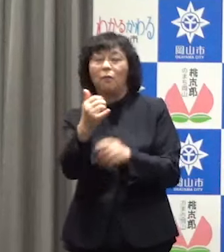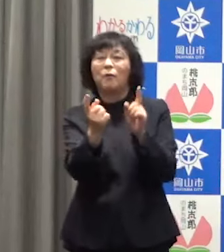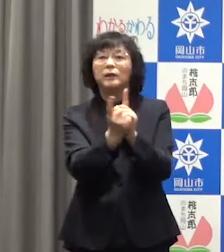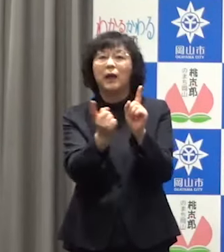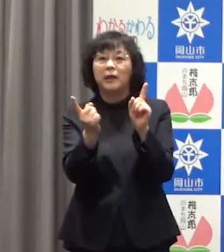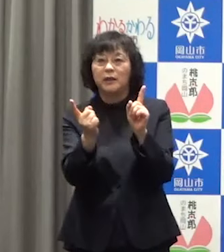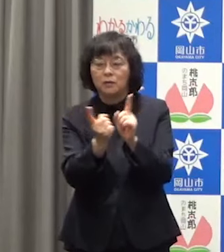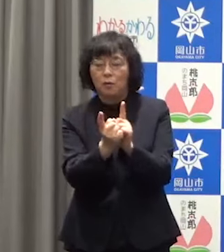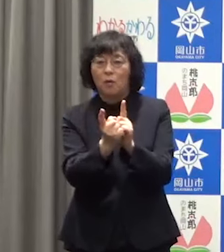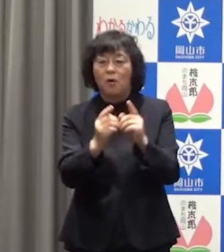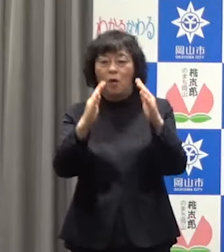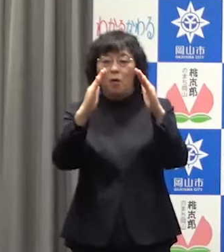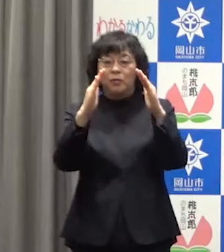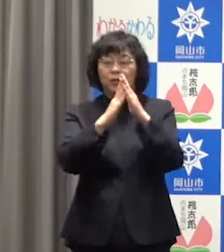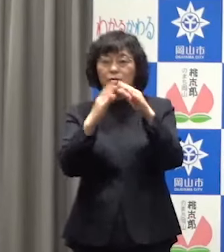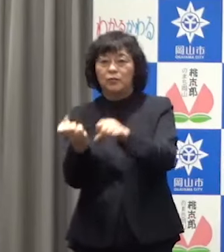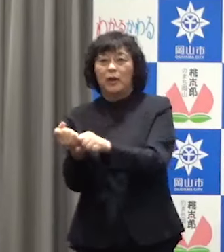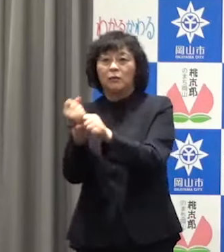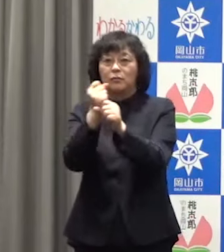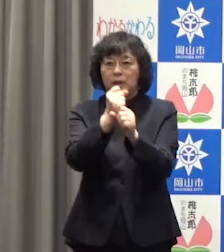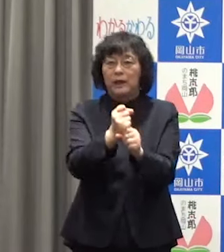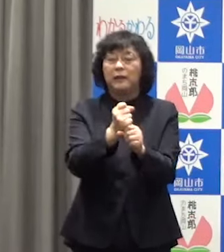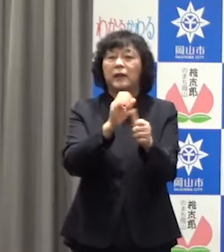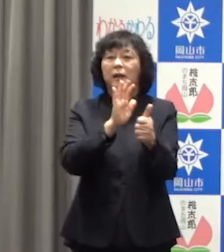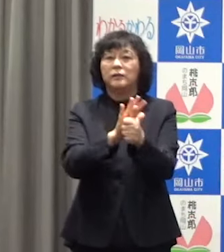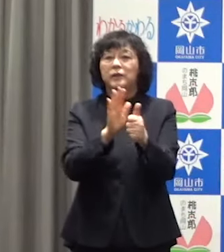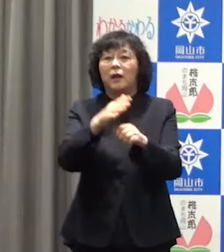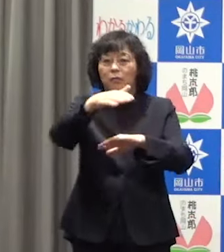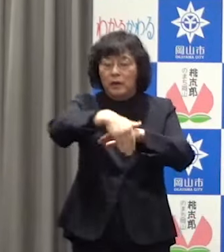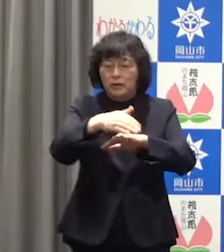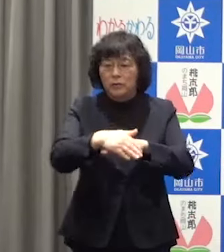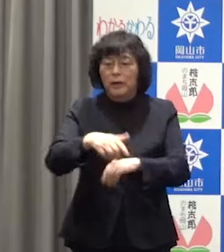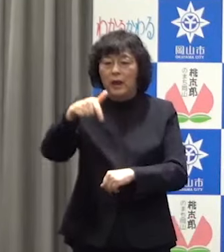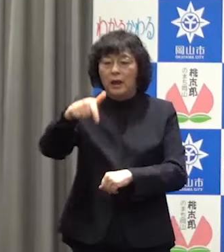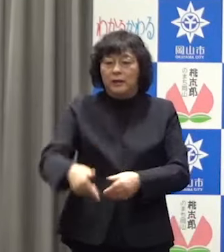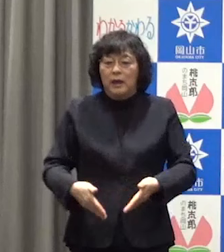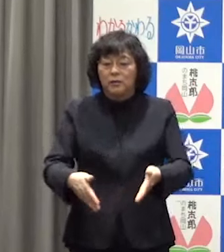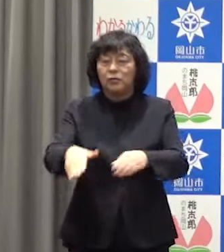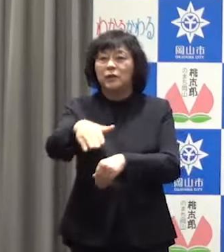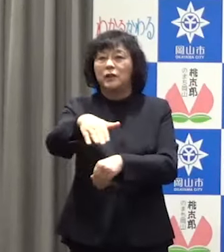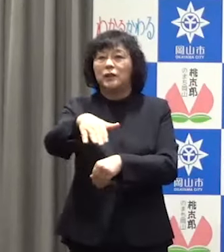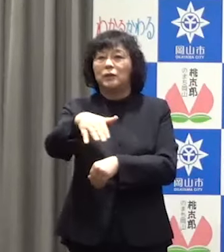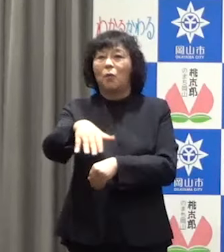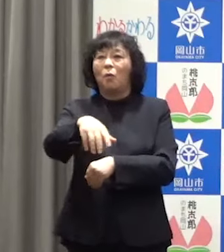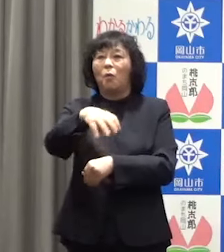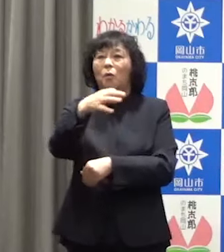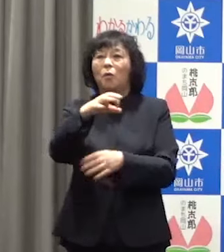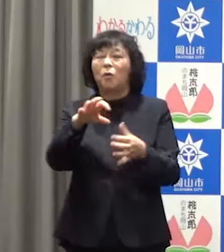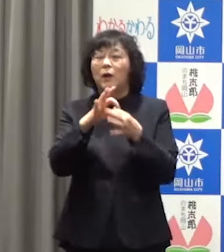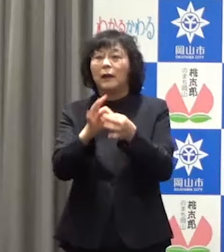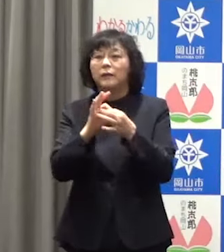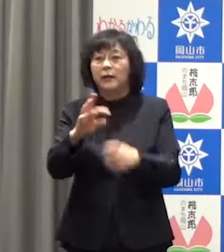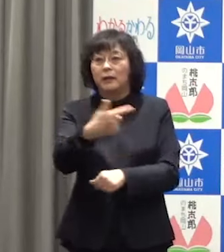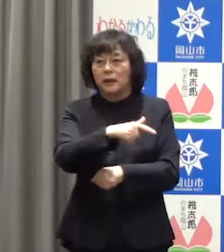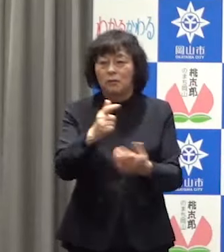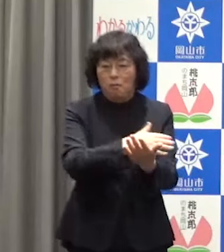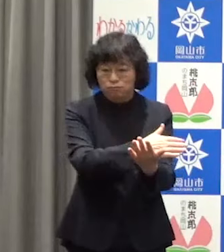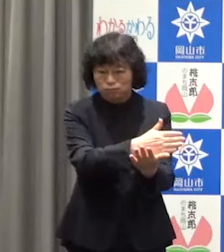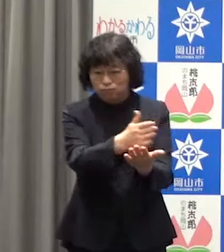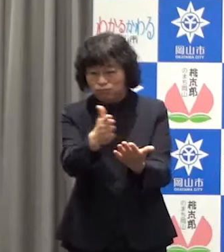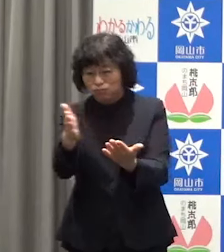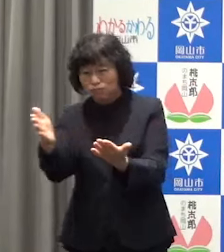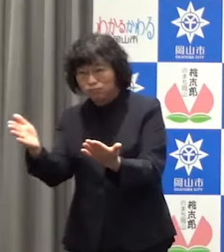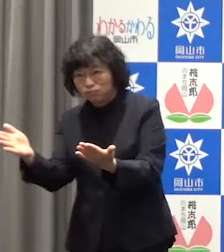住宅再建支援受付、下水道環境の調査、非常に雑多なんです